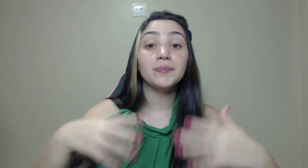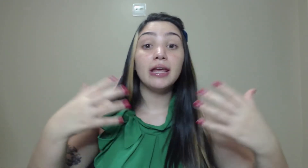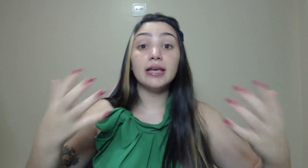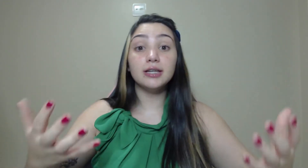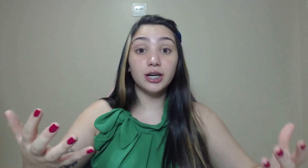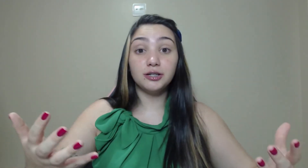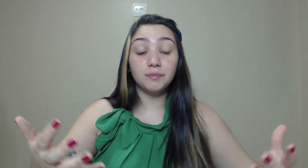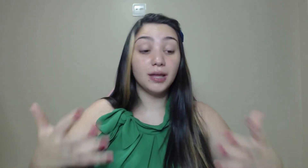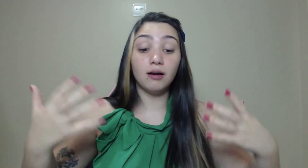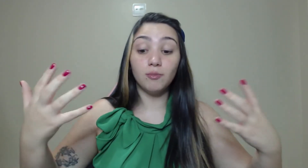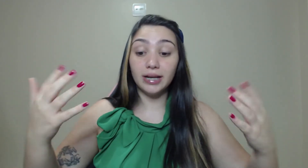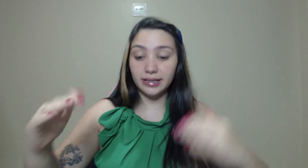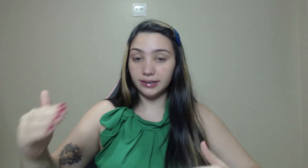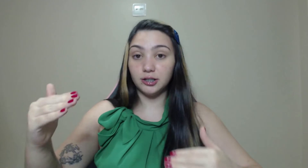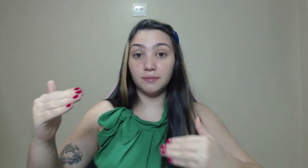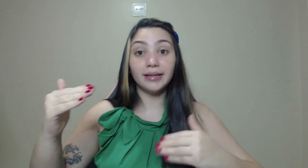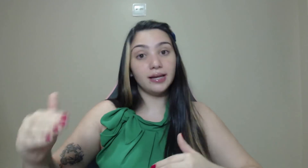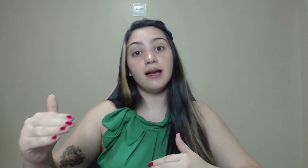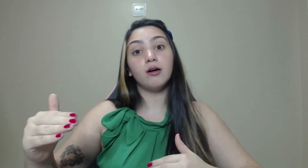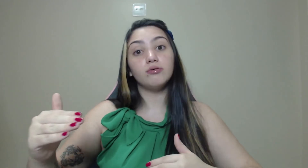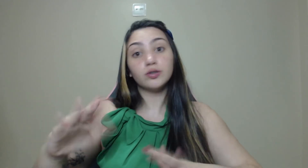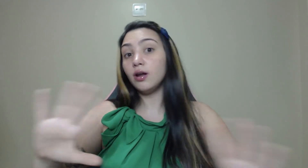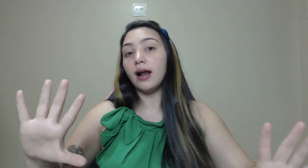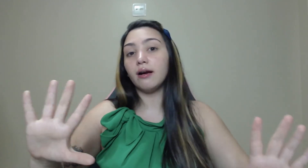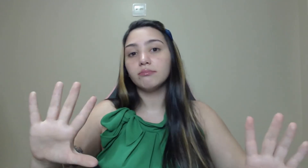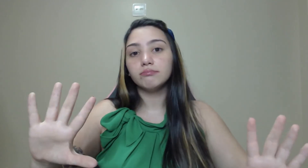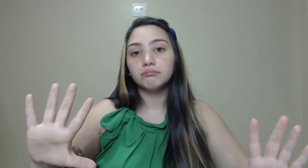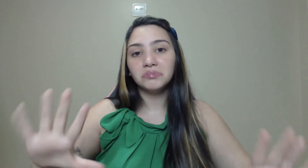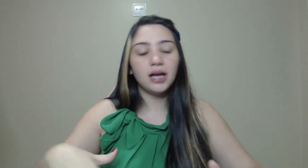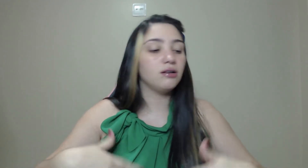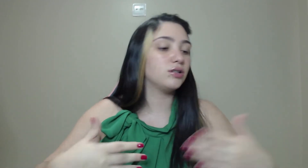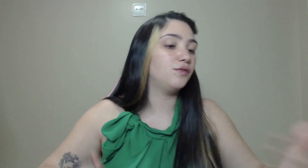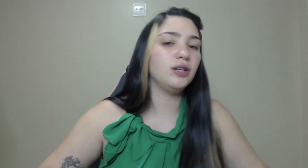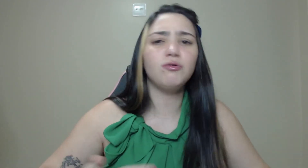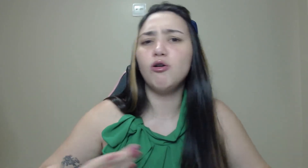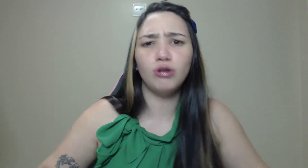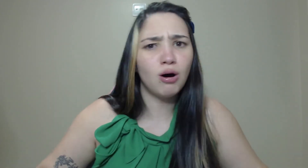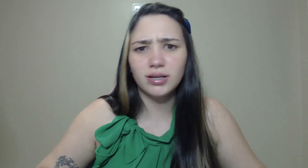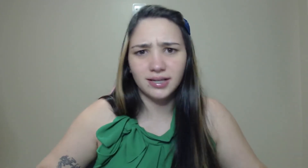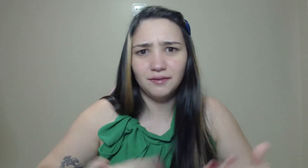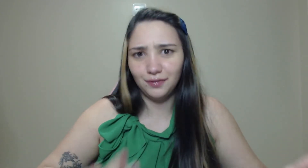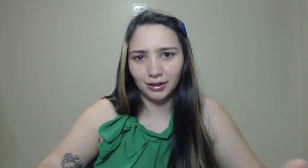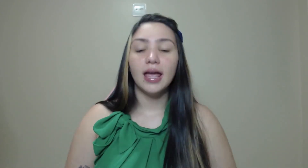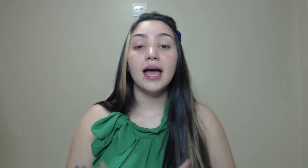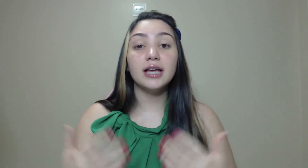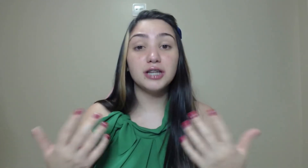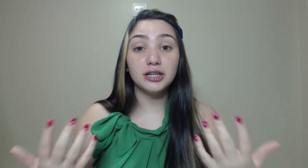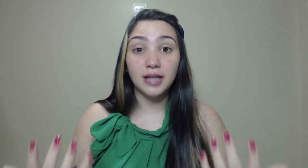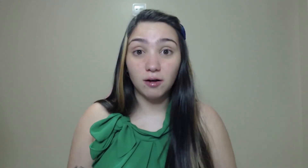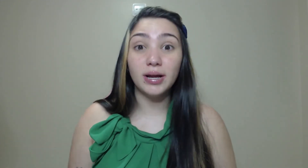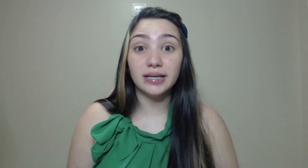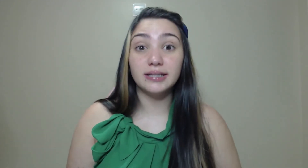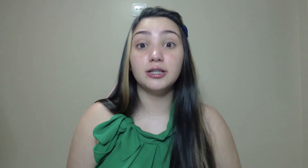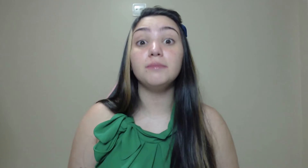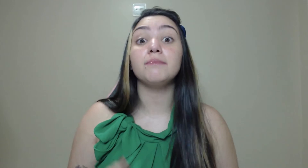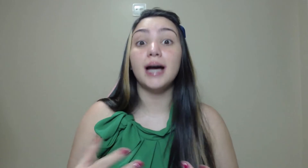a gente está com uma lista de material escolar. Da nosso filho ou nossa, enfim. A gente está com uma lista de